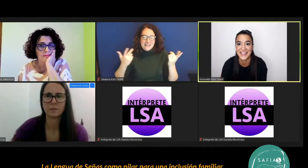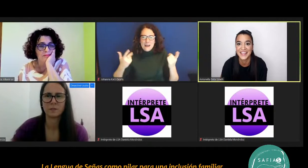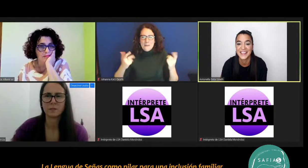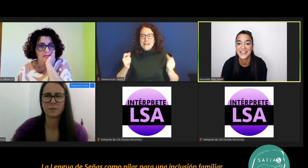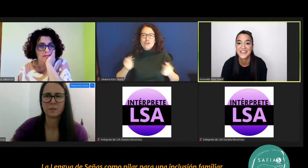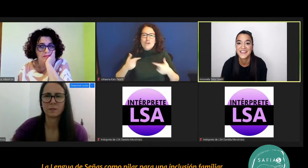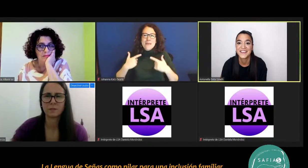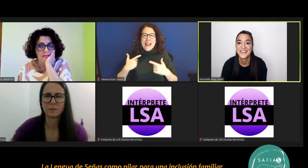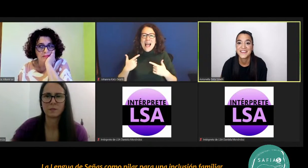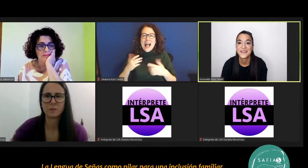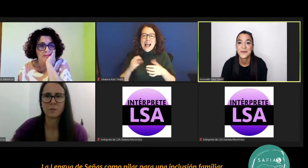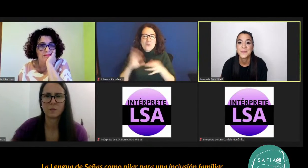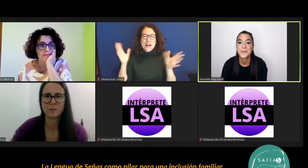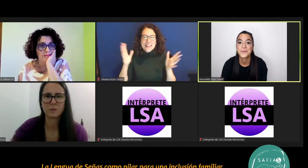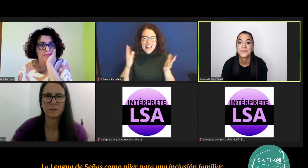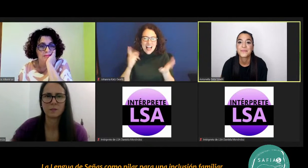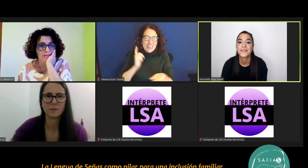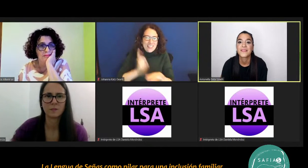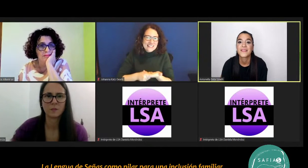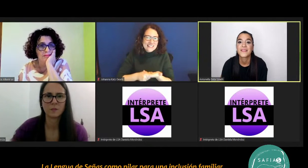realidad.